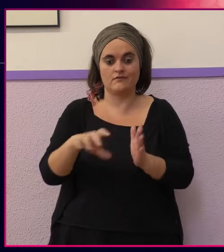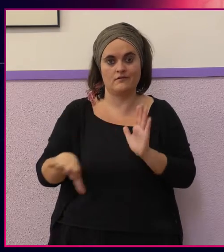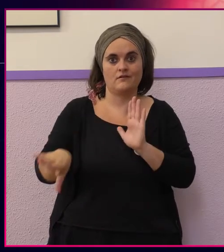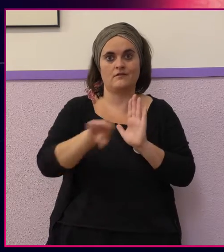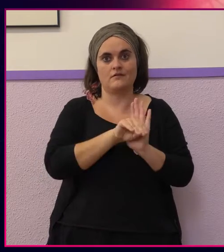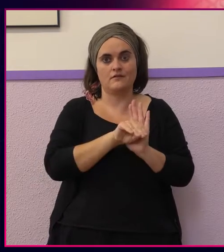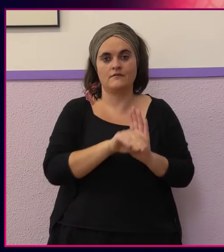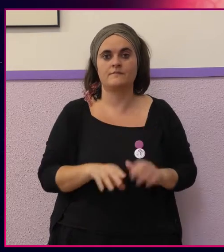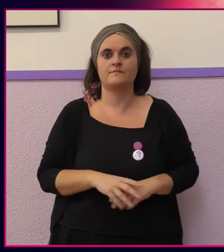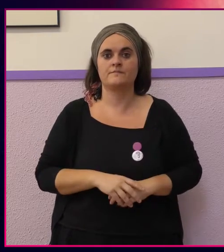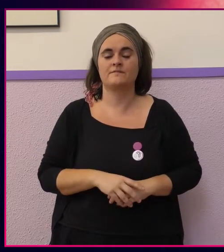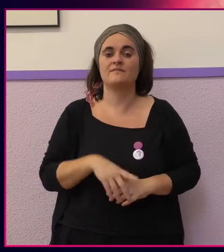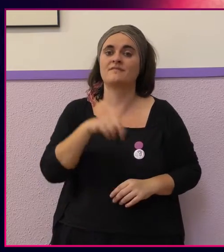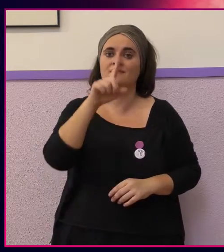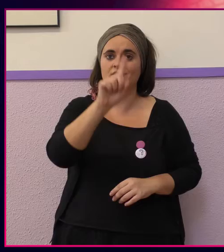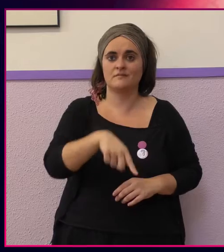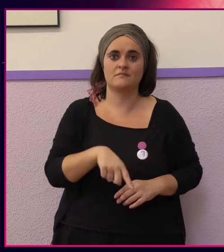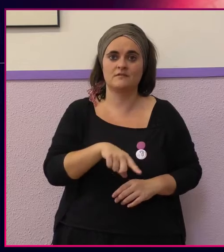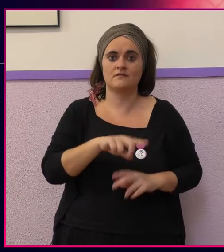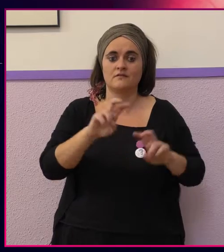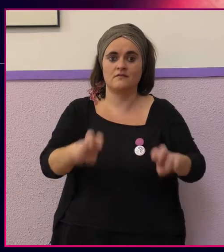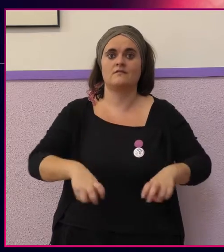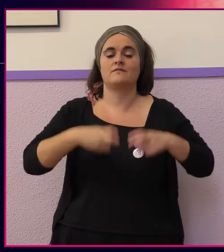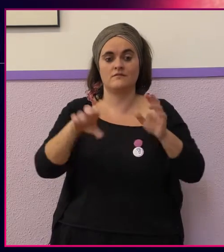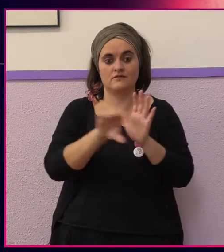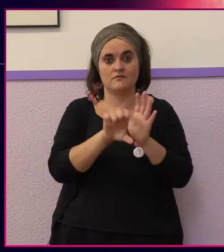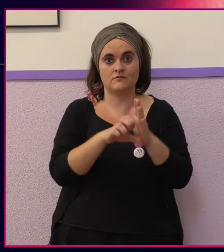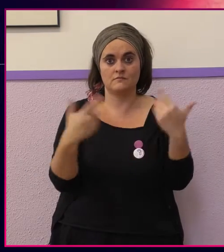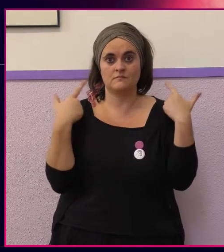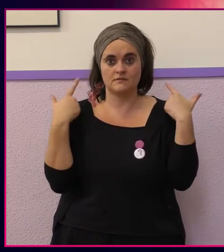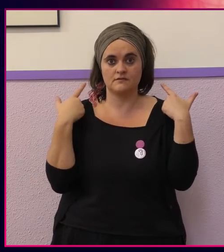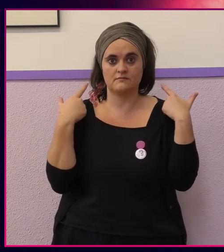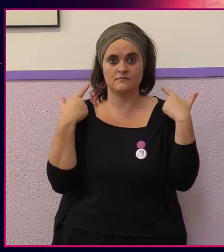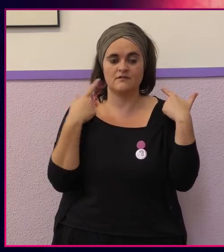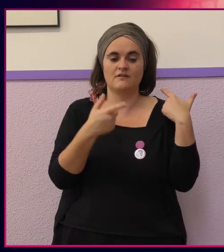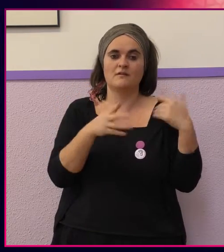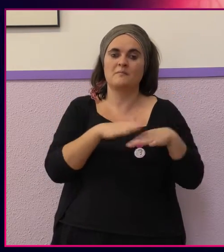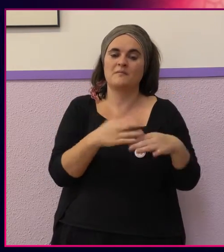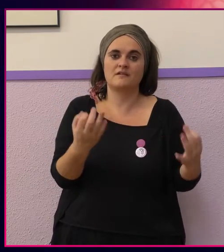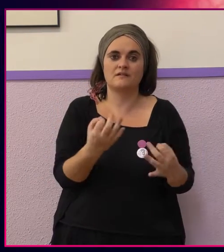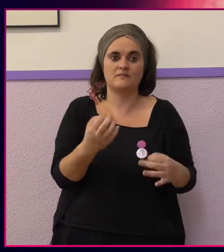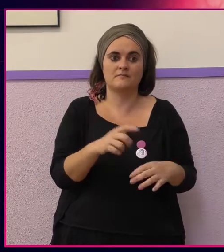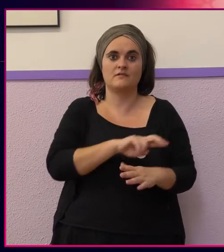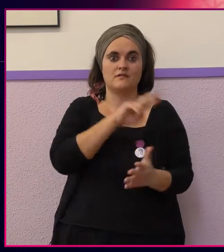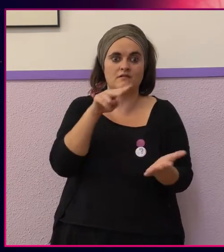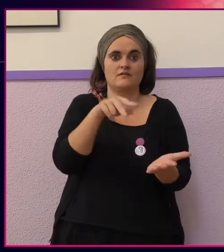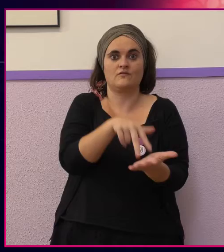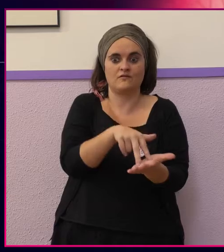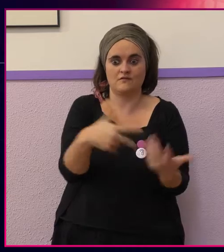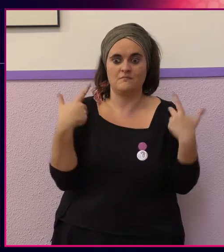consideración como tal y se extiende a la totalidad de su régimen jurídico a los y las menores